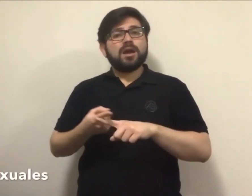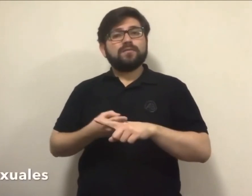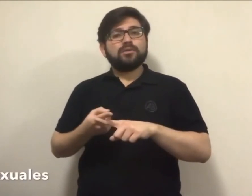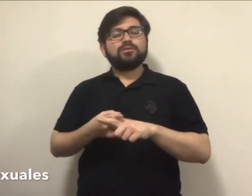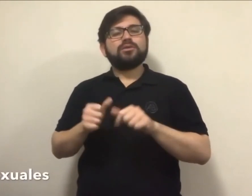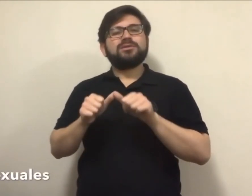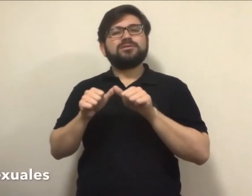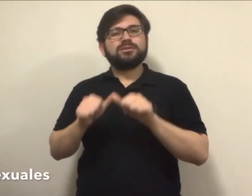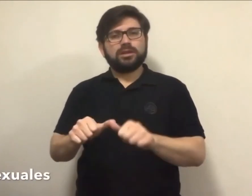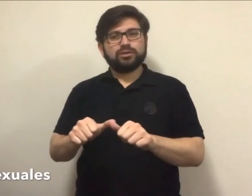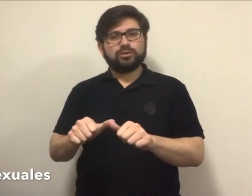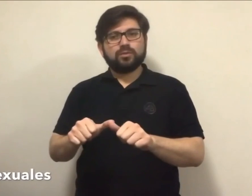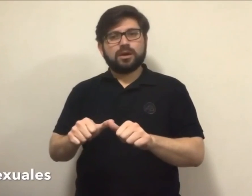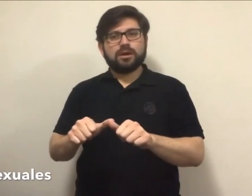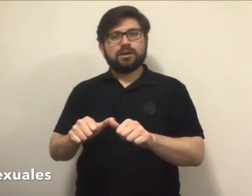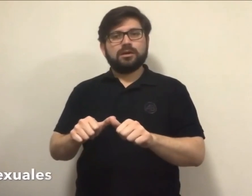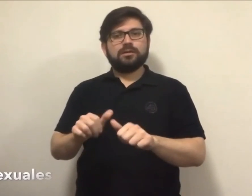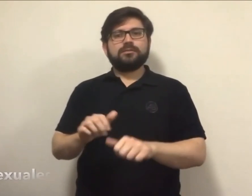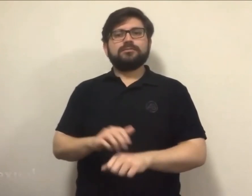Delitos sexuales.